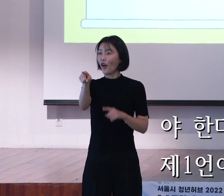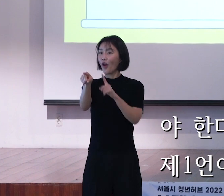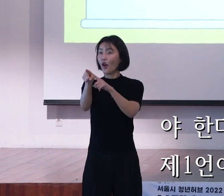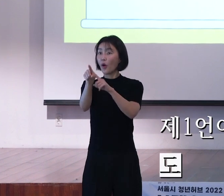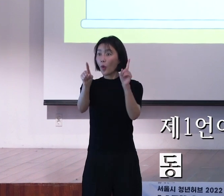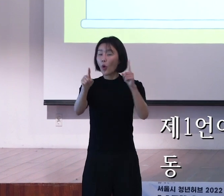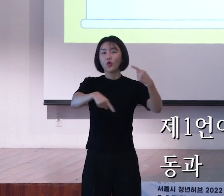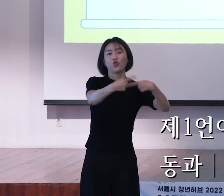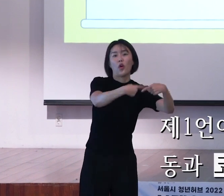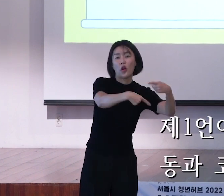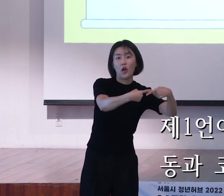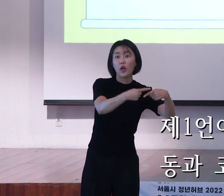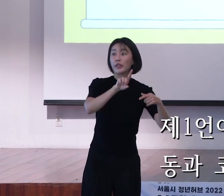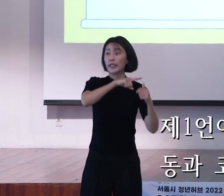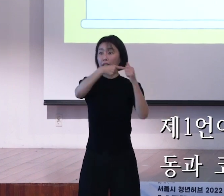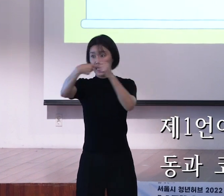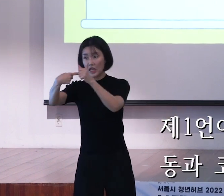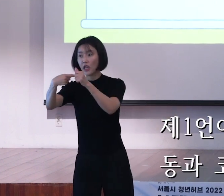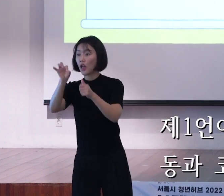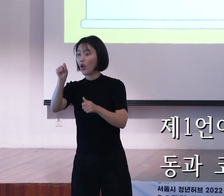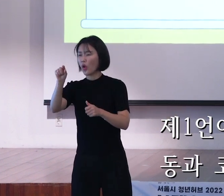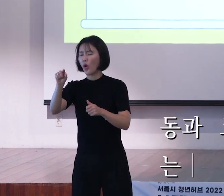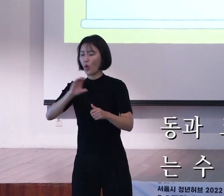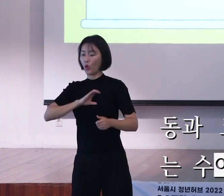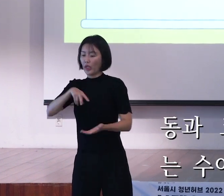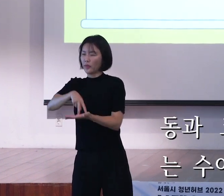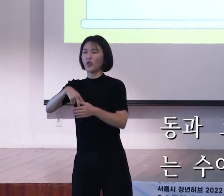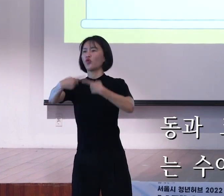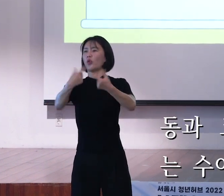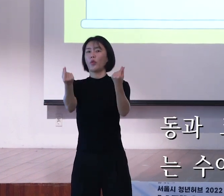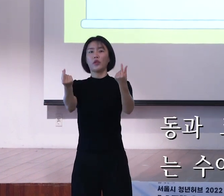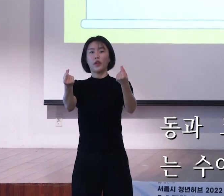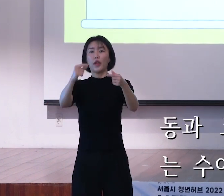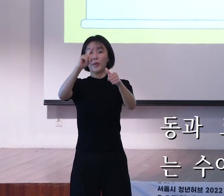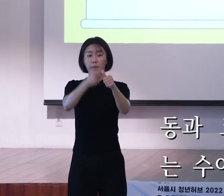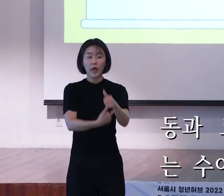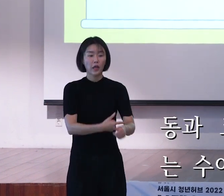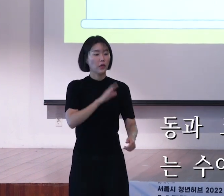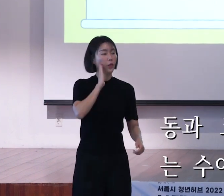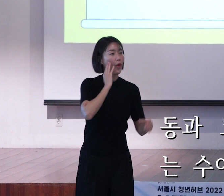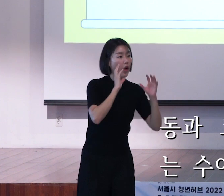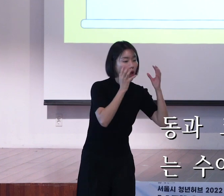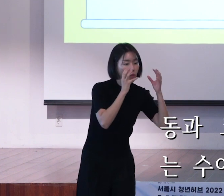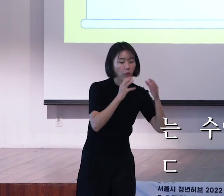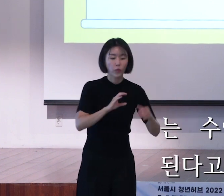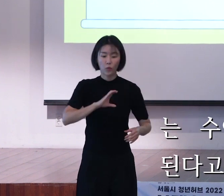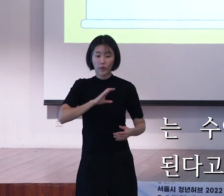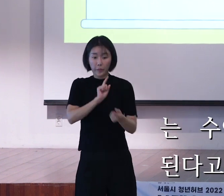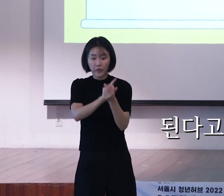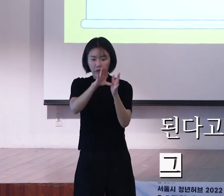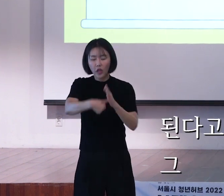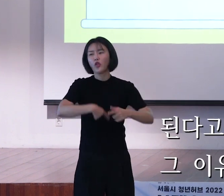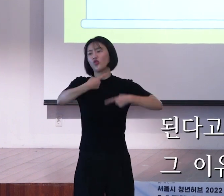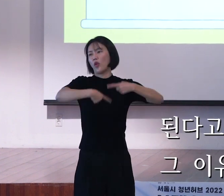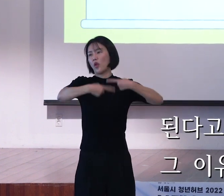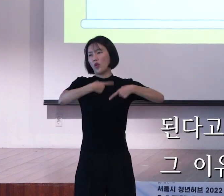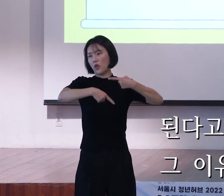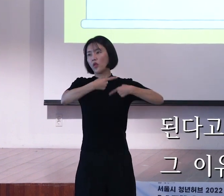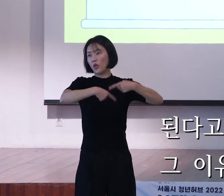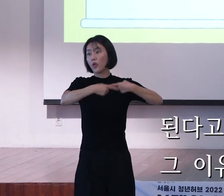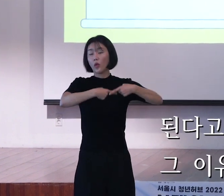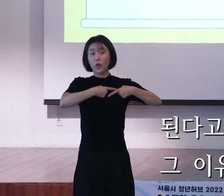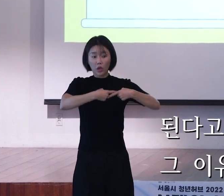농아동과 코다 아동의 가정에서는 수어로 사용이 되어야 된다고 생각합니다. 그 이유는 농아동의 경우